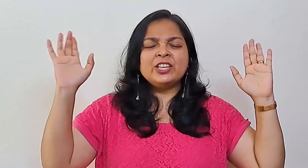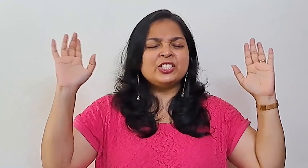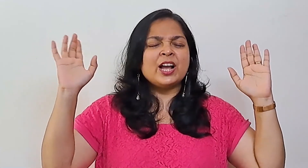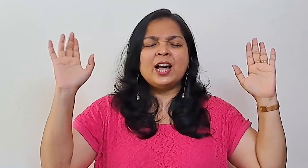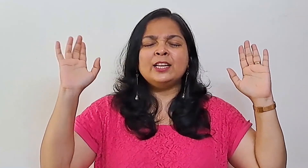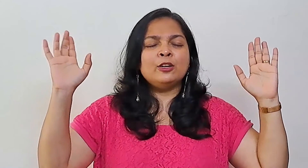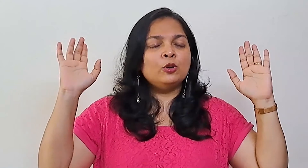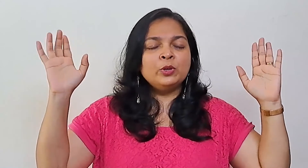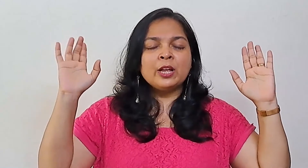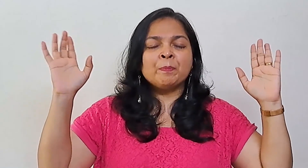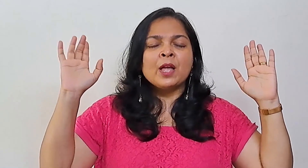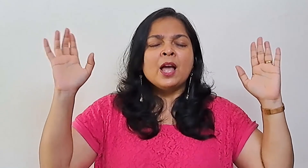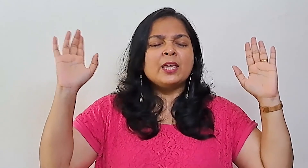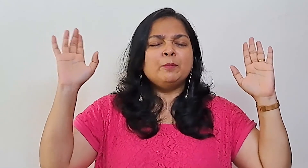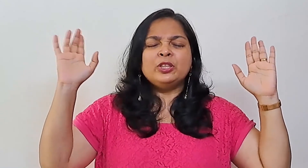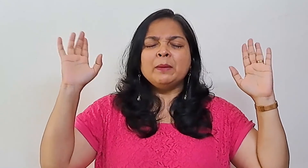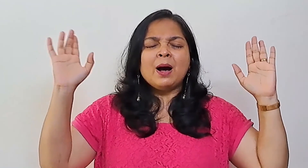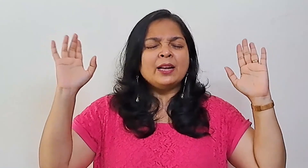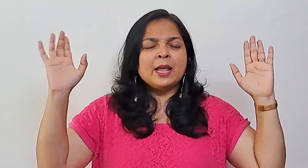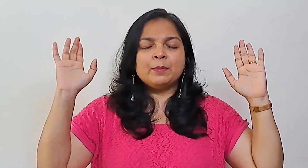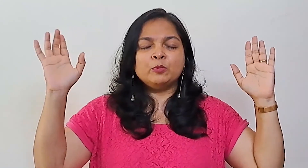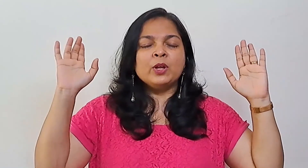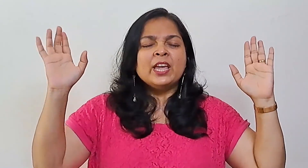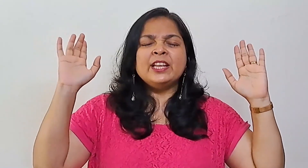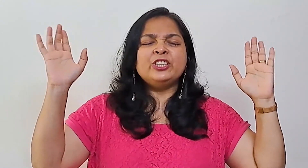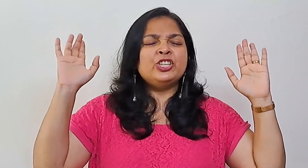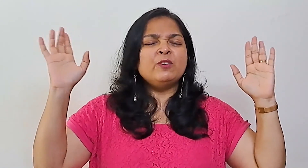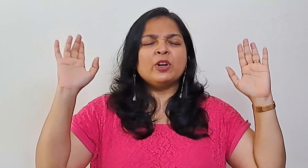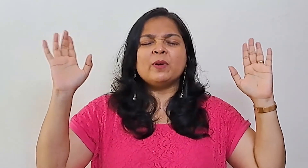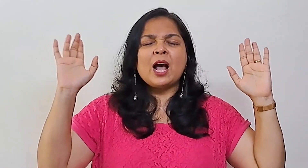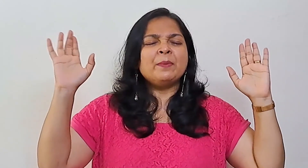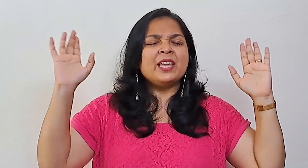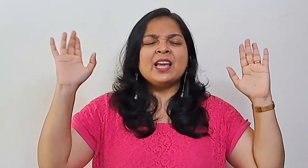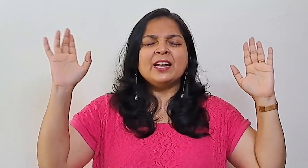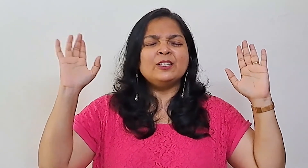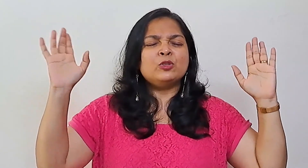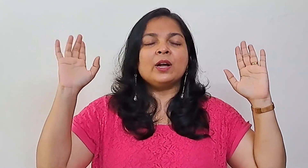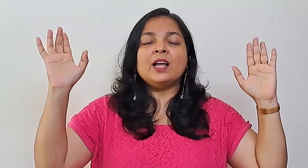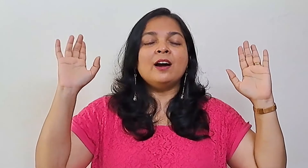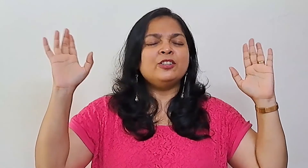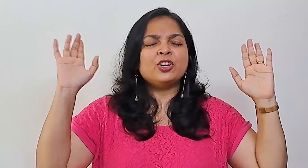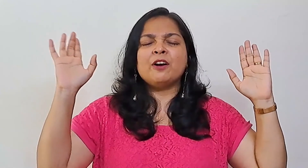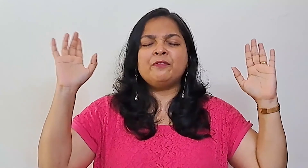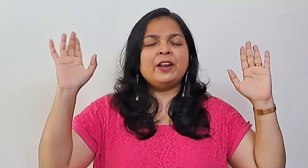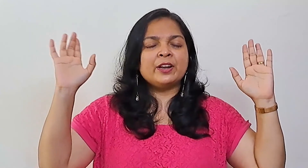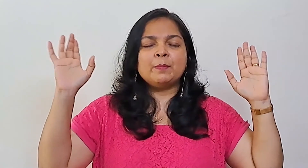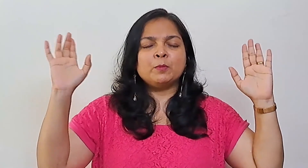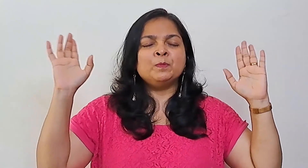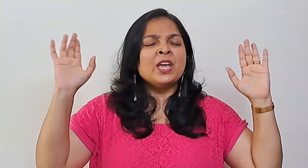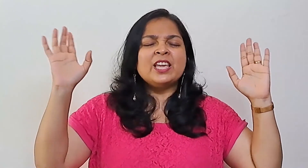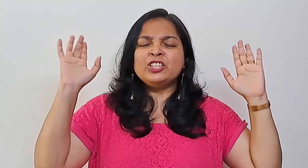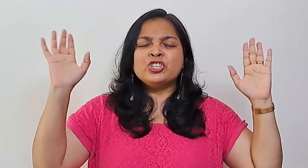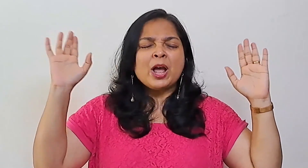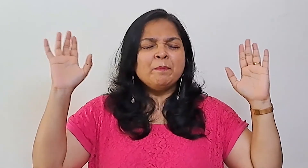ਹਨ। ਹਾਲੇਲੂਇਆ। ਇਹ ਬੁੱਧੀਮਾਨ ਆ ਪਿਤਾ ਪਰਮੇਸ਼ਵਰ, ਇਹਨਾਂ ਦੇ ਜੀਵਨਾਂ ਦੇ ਦੁਆਰਾ ਤੁਹਾਡੇ ਗਿਆਨ ਦੀ ਸੰਗਤ ਹਰ ਜਗ੍ਹਾ ਫੈਲ ਰਹੀ ਆ।